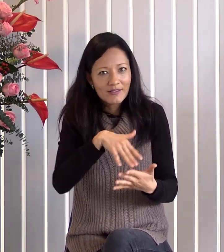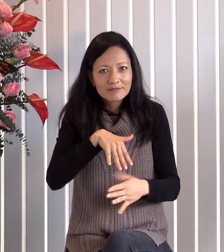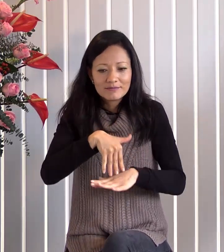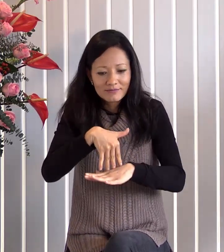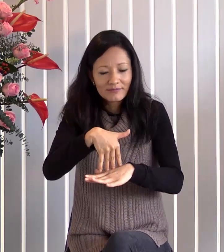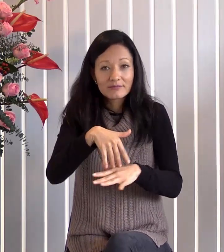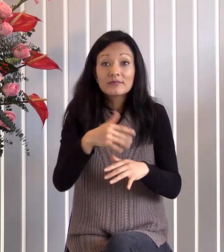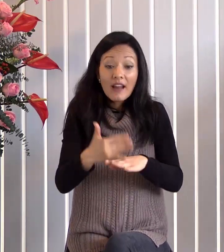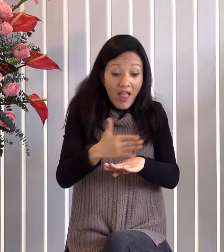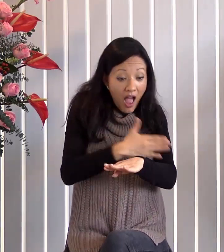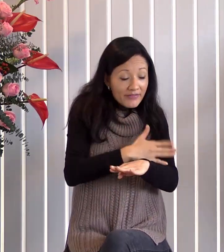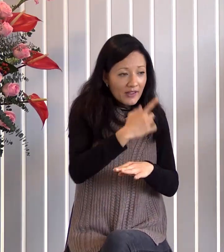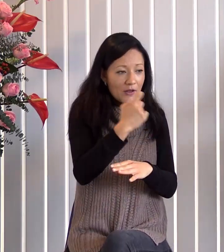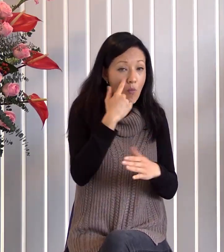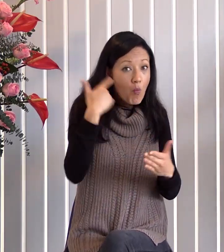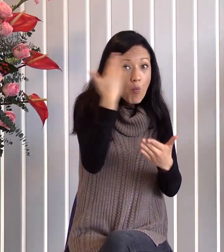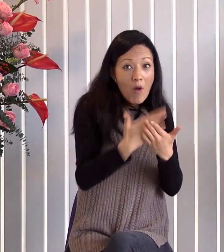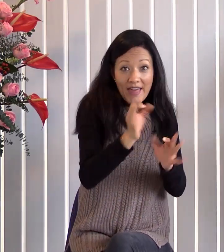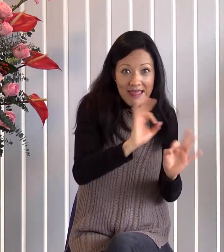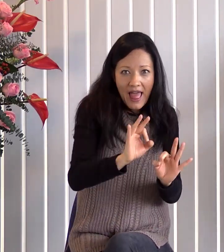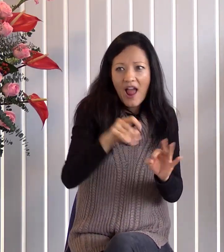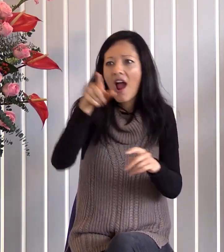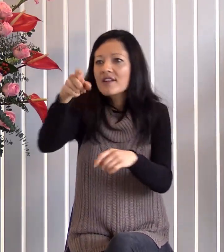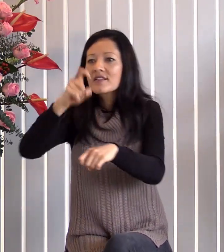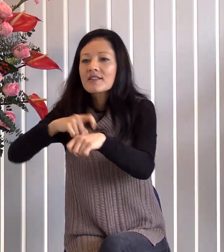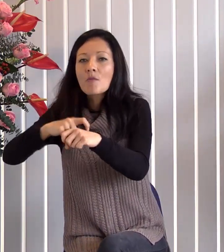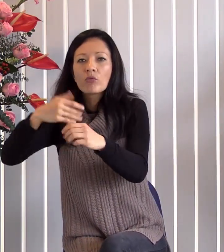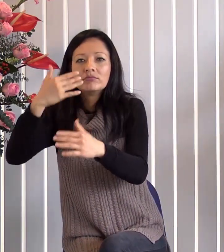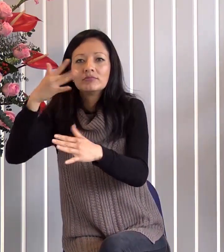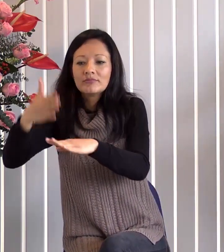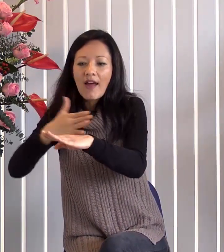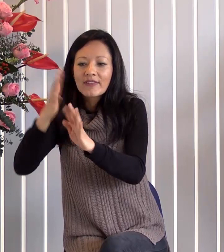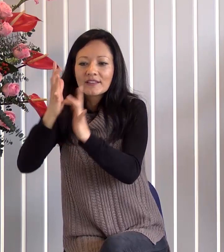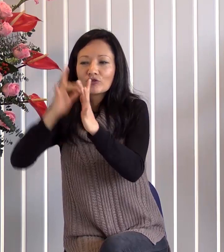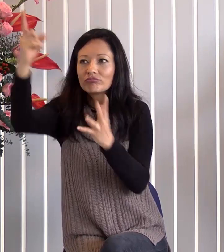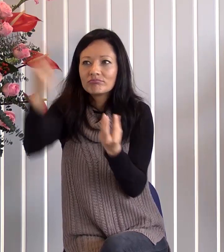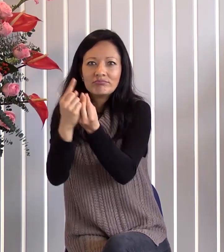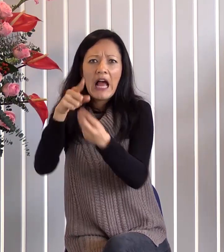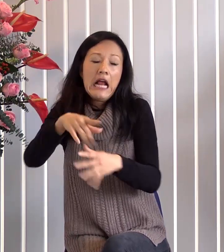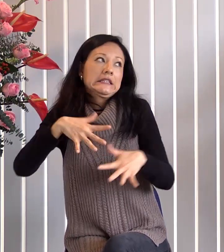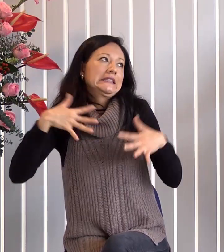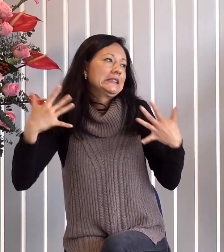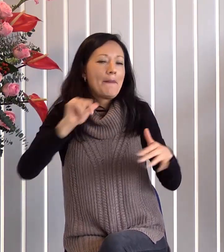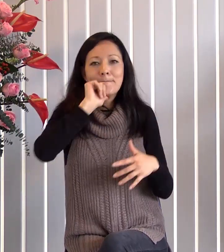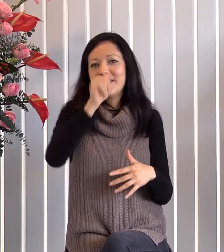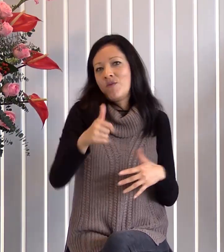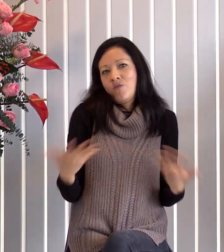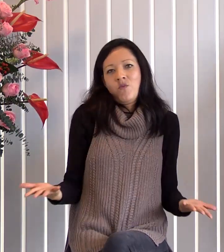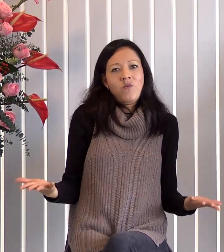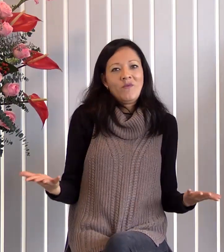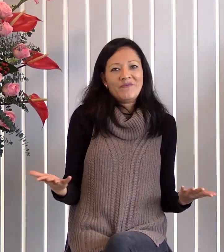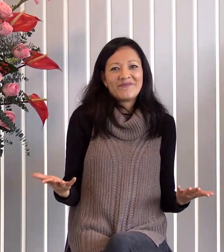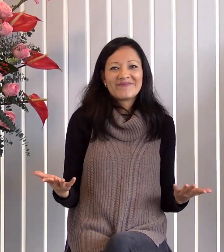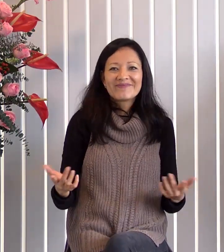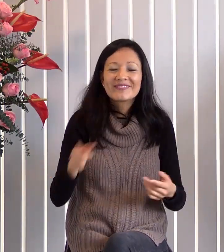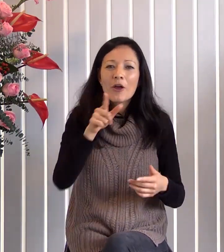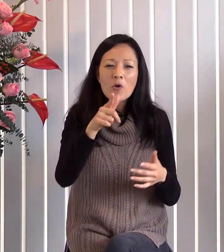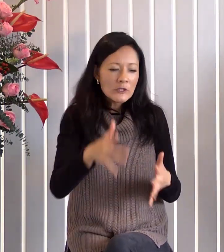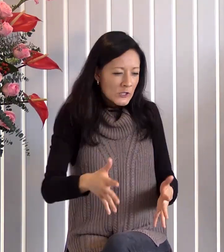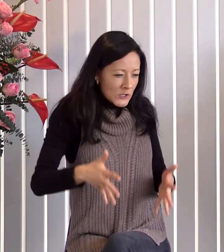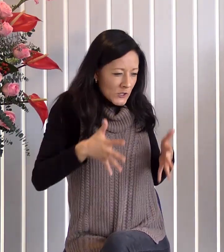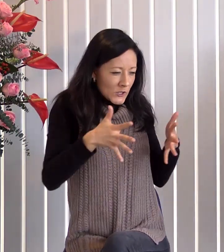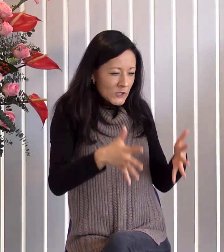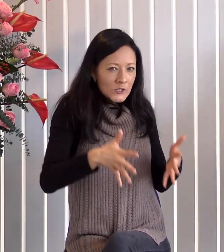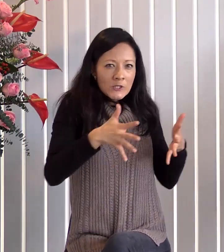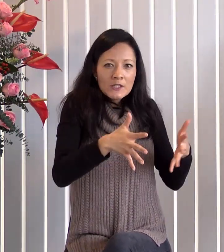está probado en lo suave, imagínese, ¿sí? No sé si fue Winston Churchill el que dijo que el entrenamiento sea tan